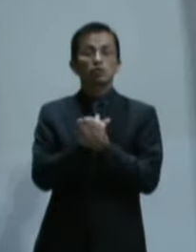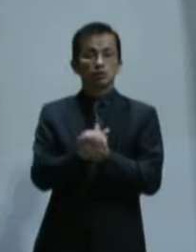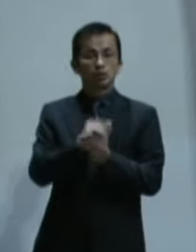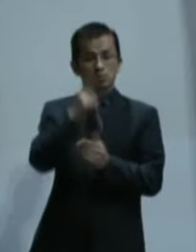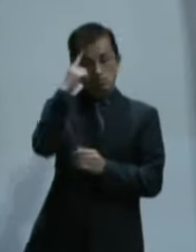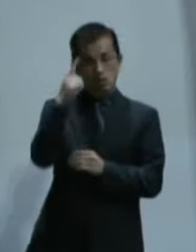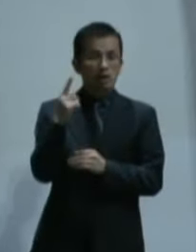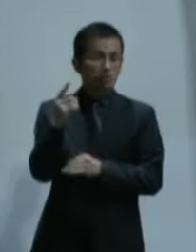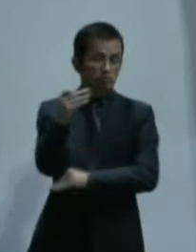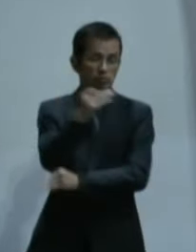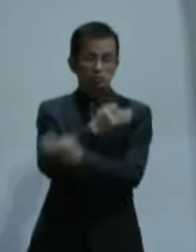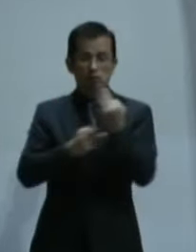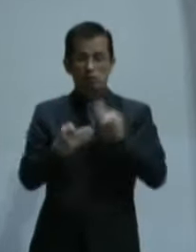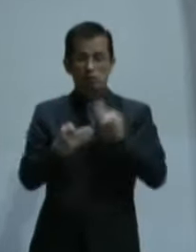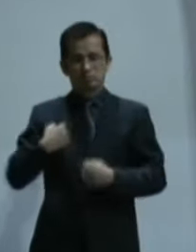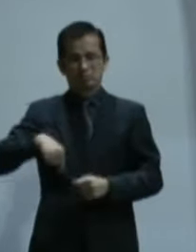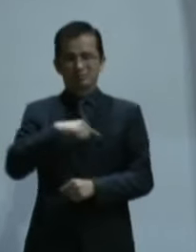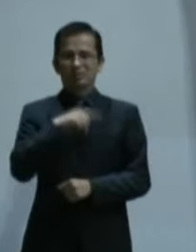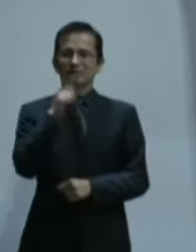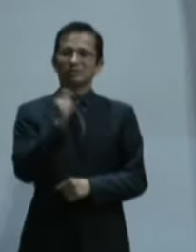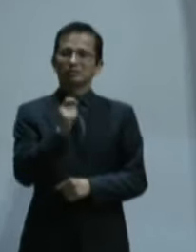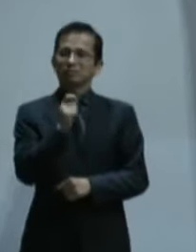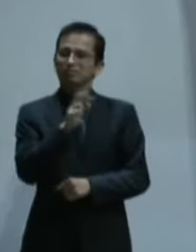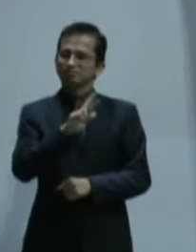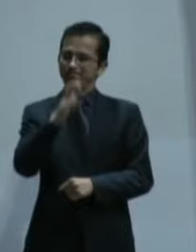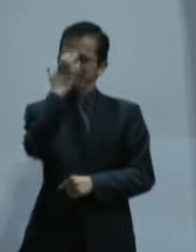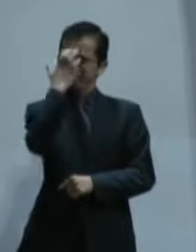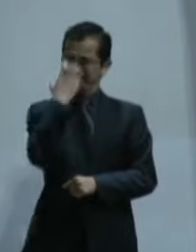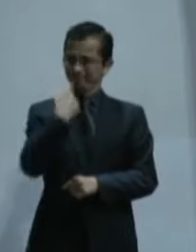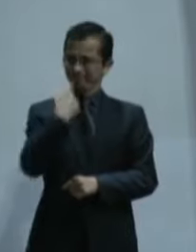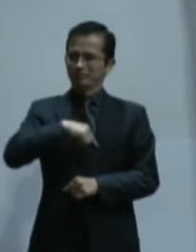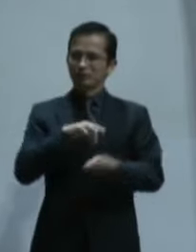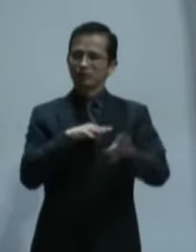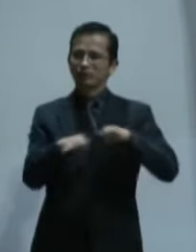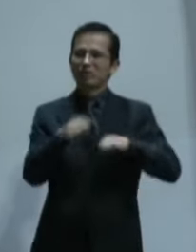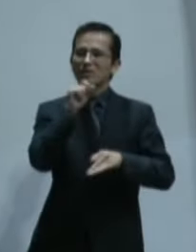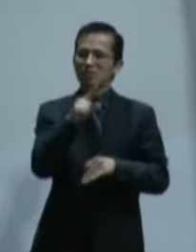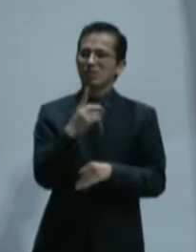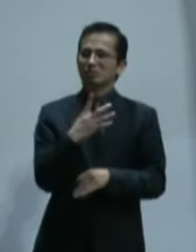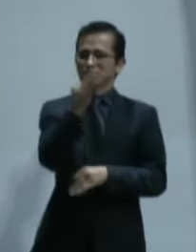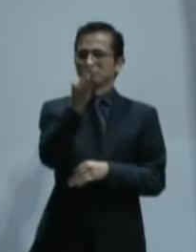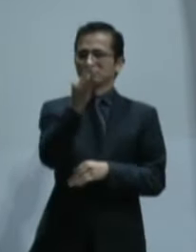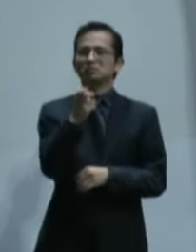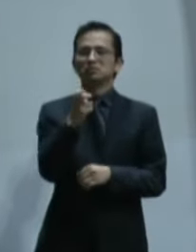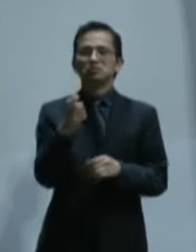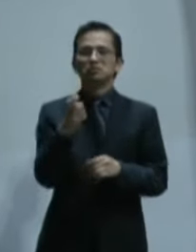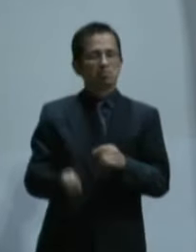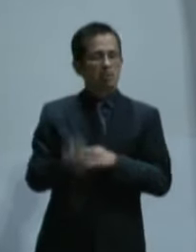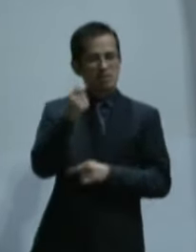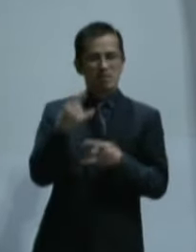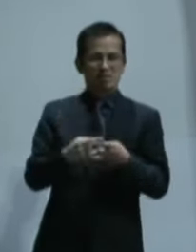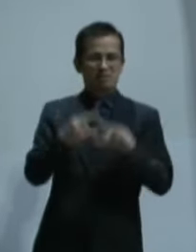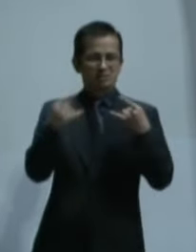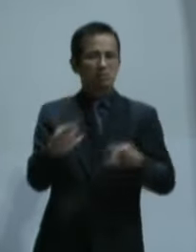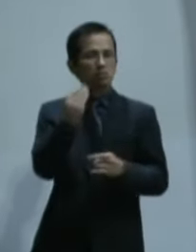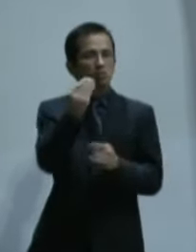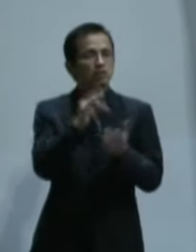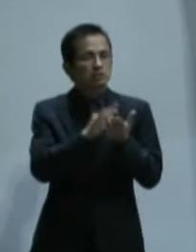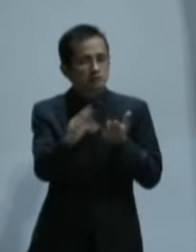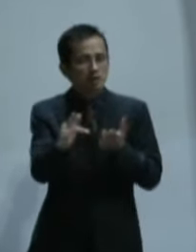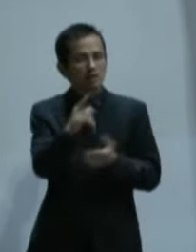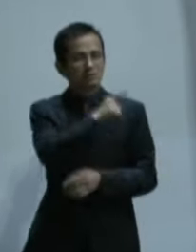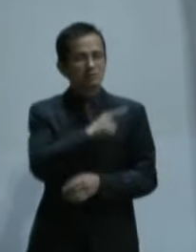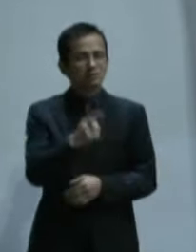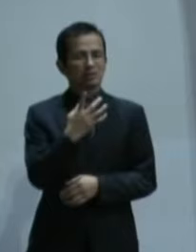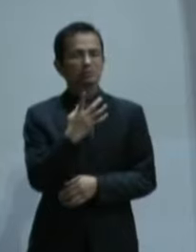para todos nosotros además de un reconocimiento a nuestro nuestra labor un hecho histórico Gracias por considerarnos Gracias